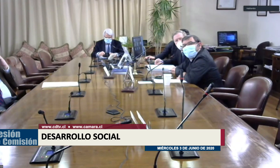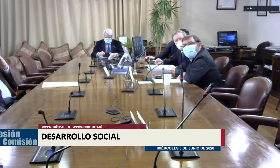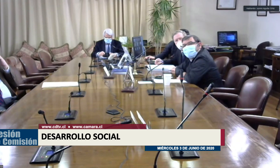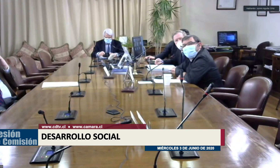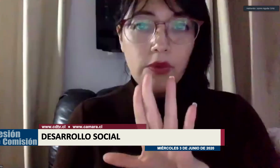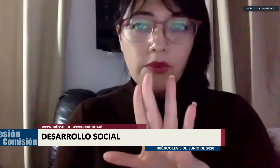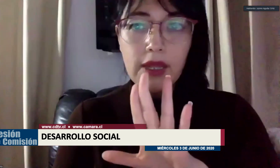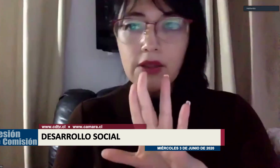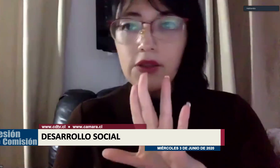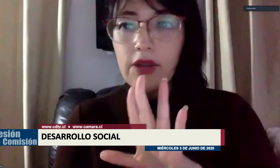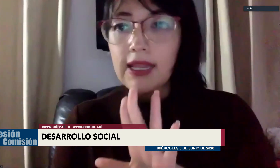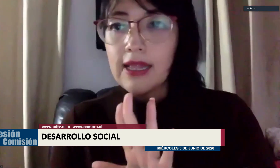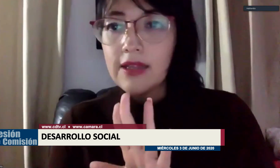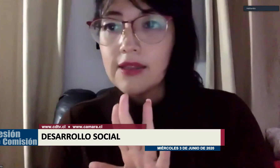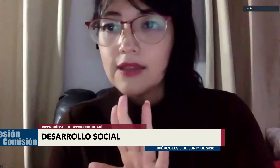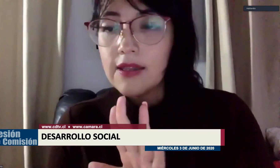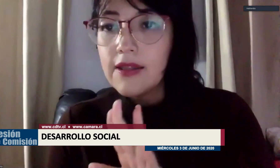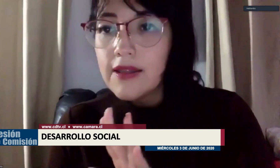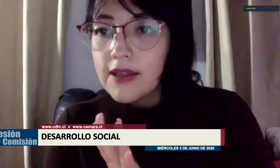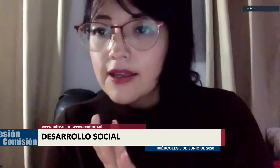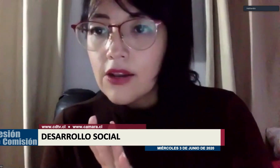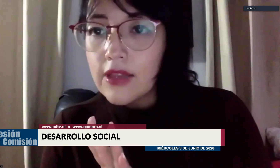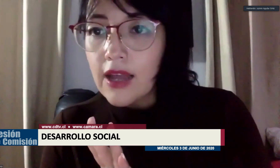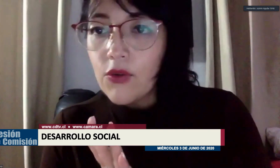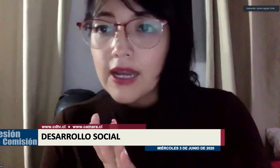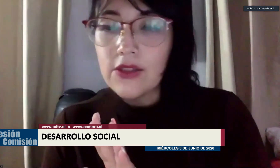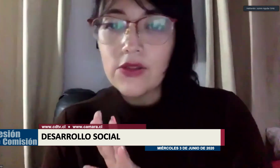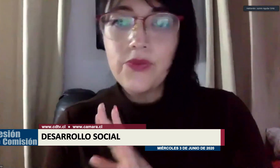Espérame un momento, ahí está. Que lo estaba buscando.